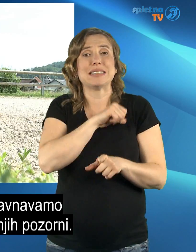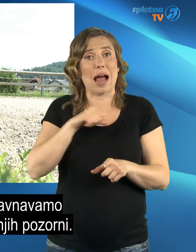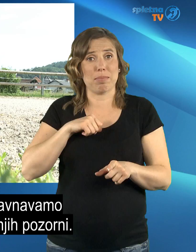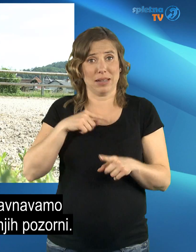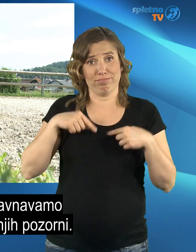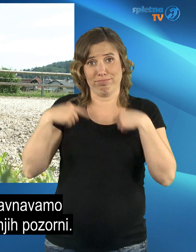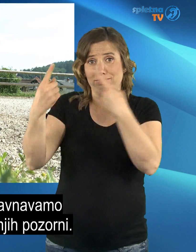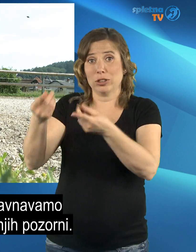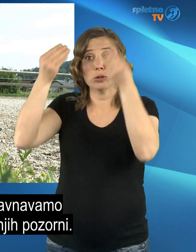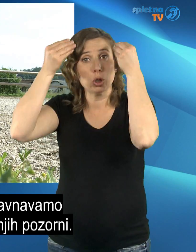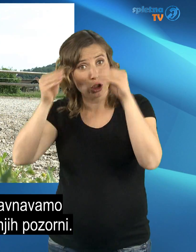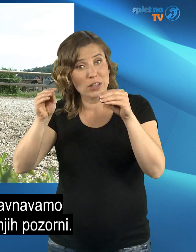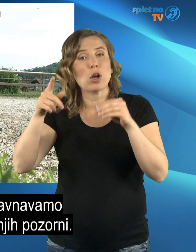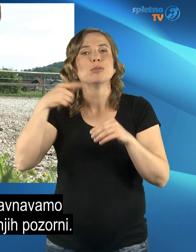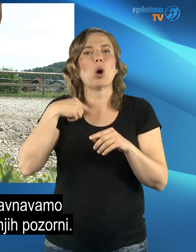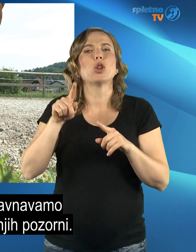pozorni.